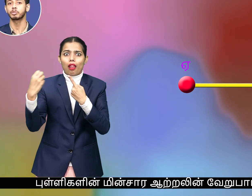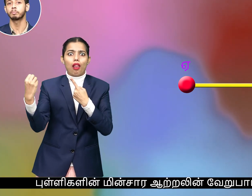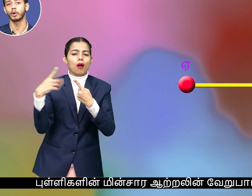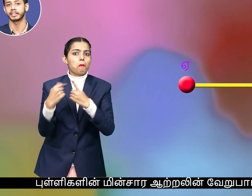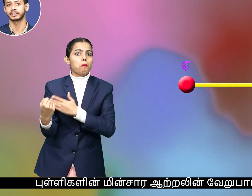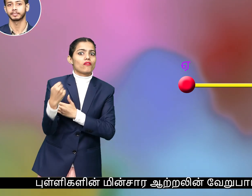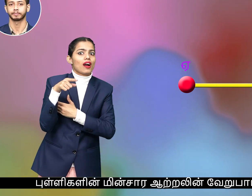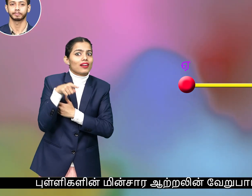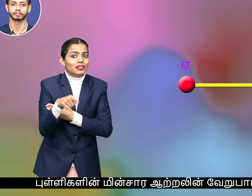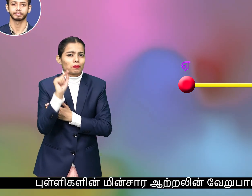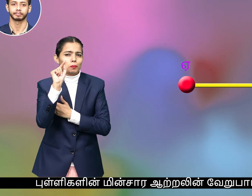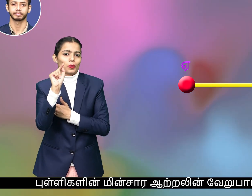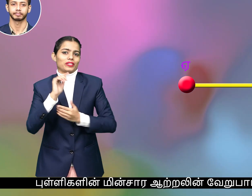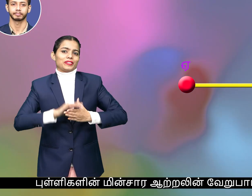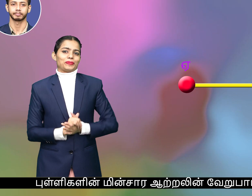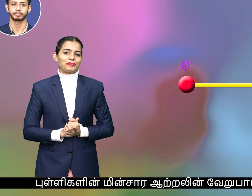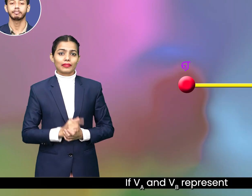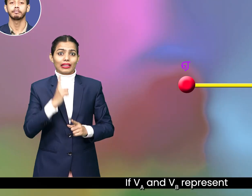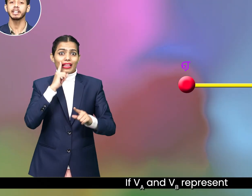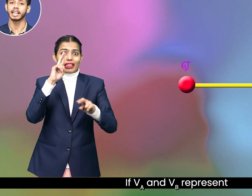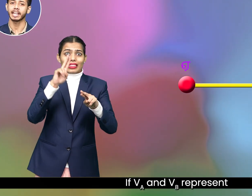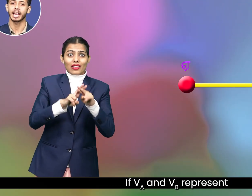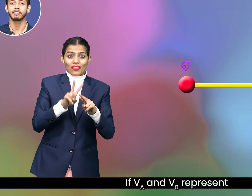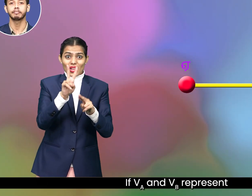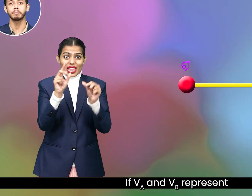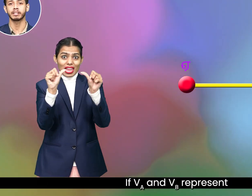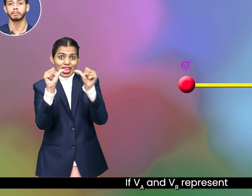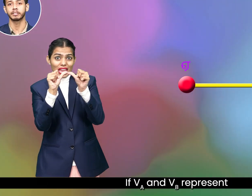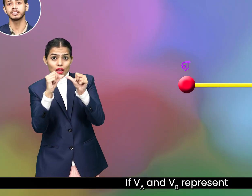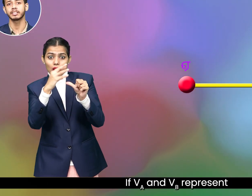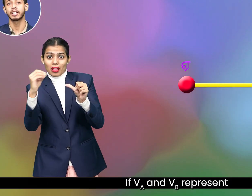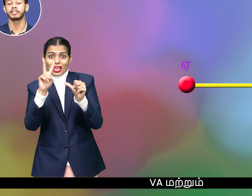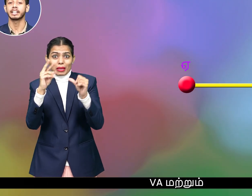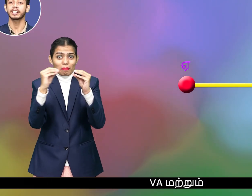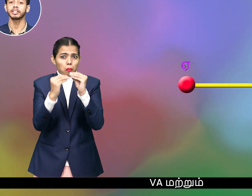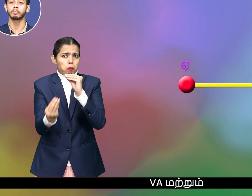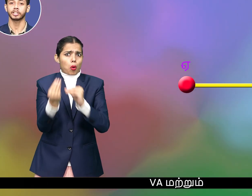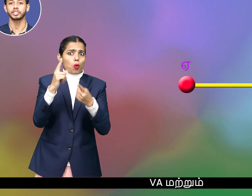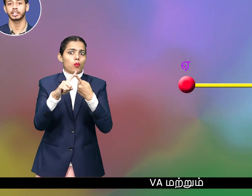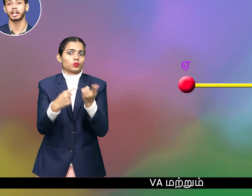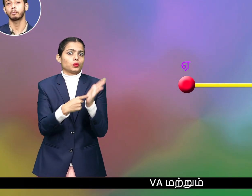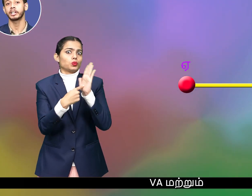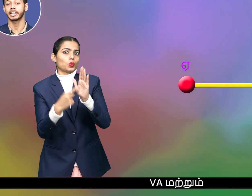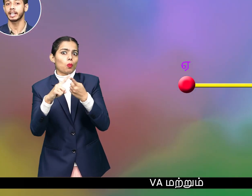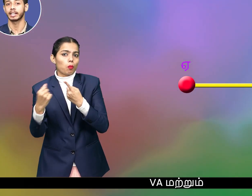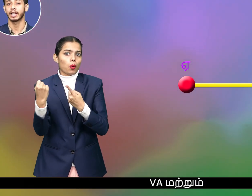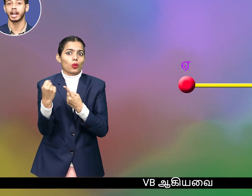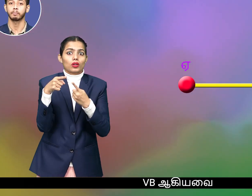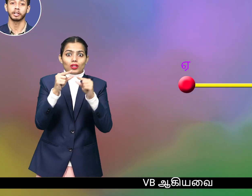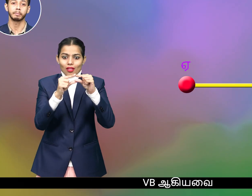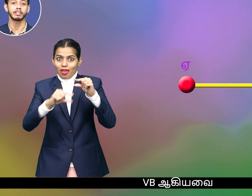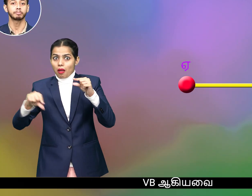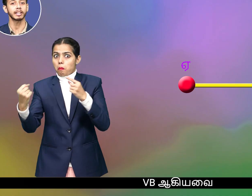மின்னழுத்த வேறுபாடு இந்த இரண்டு புள்ளிகளின் மின்சார ஆற்றலின் வேறுபாட்டிற்கு சமம். VA மற்றும்